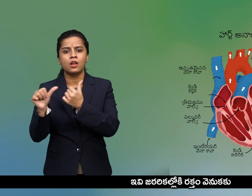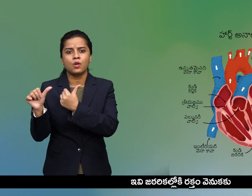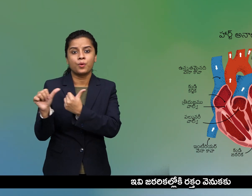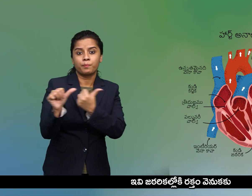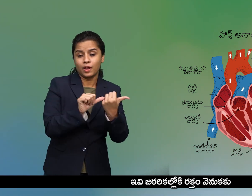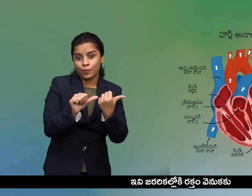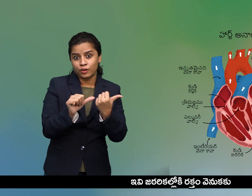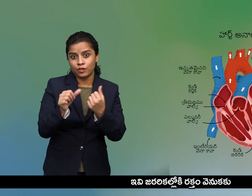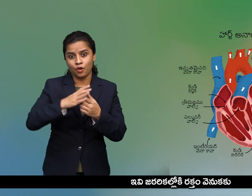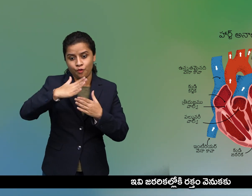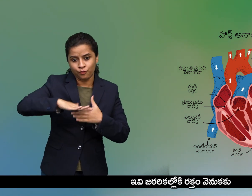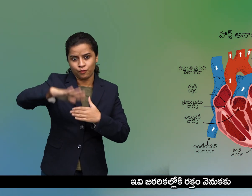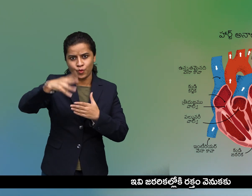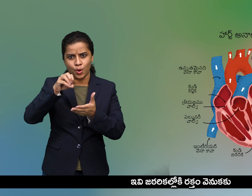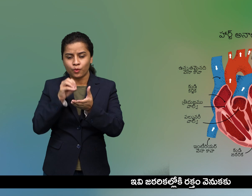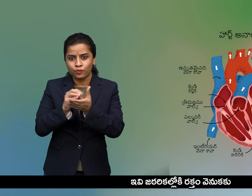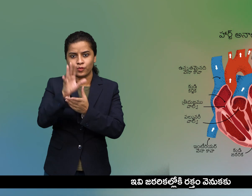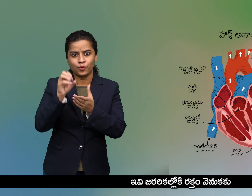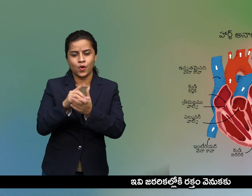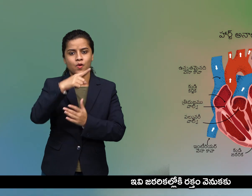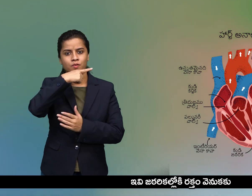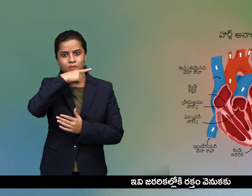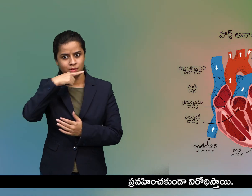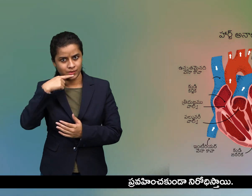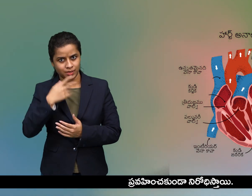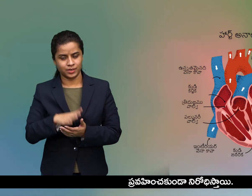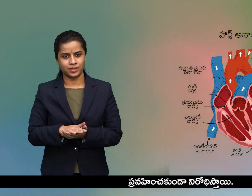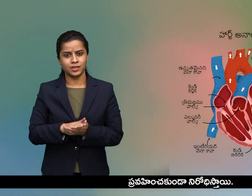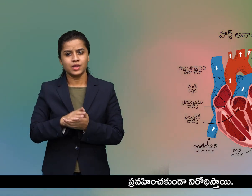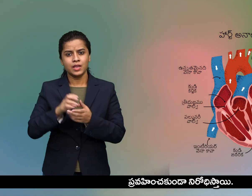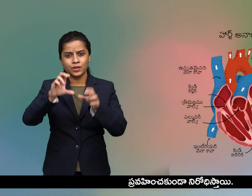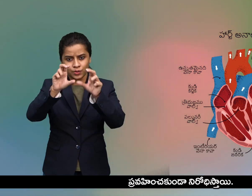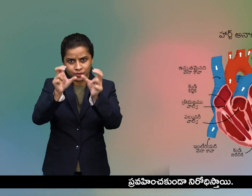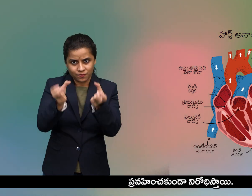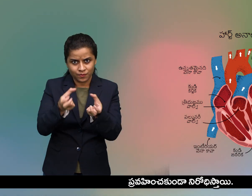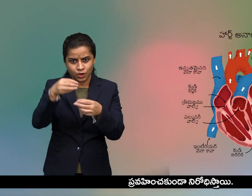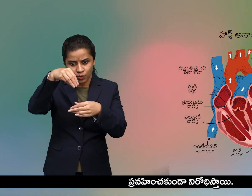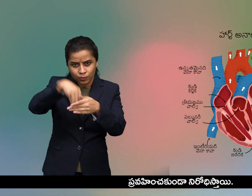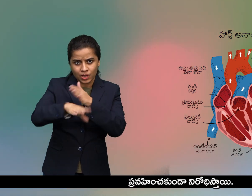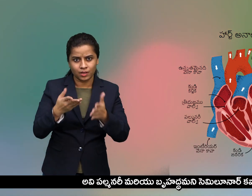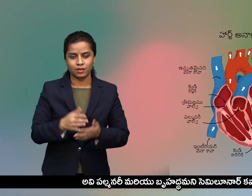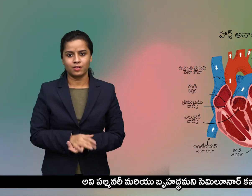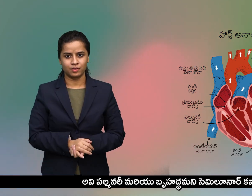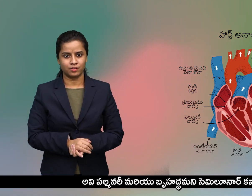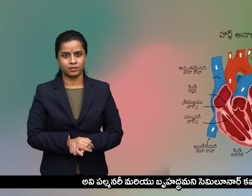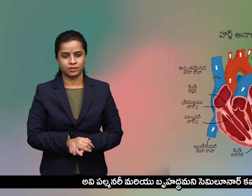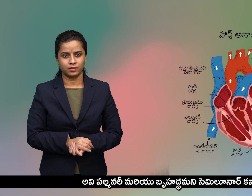ఇవి జఠరికల్లోకి రక్తం వెనుకకు ప్రవహించకుండా నిరోధిస్తాయి. అవి